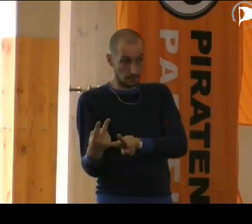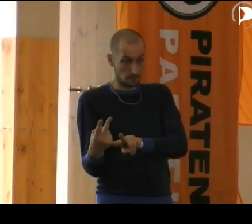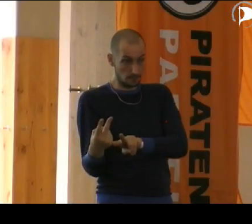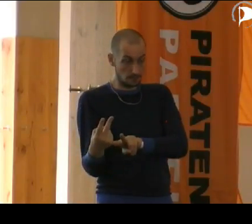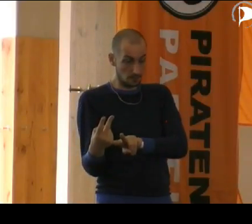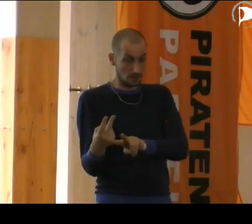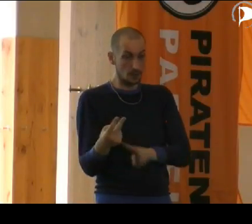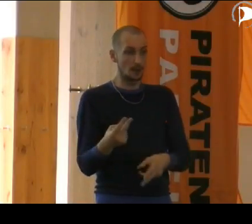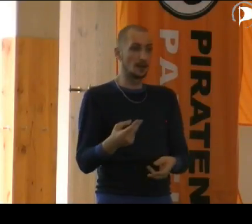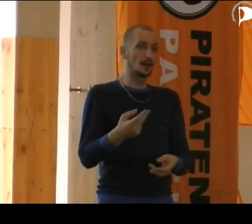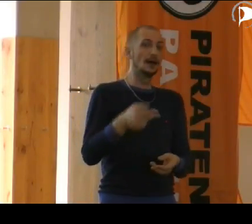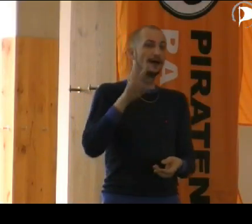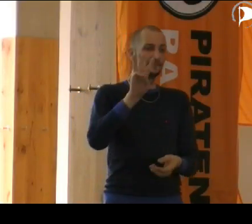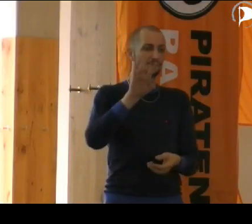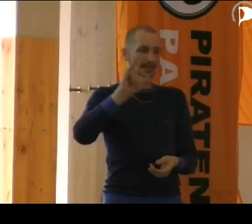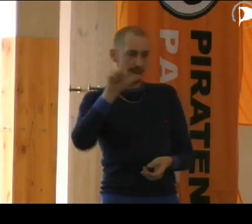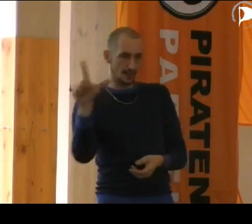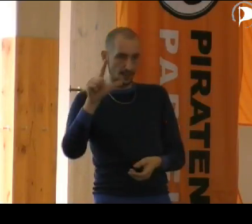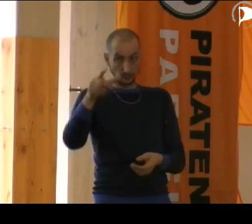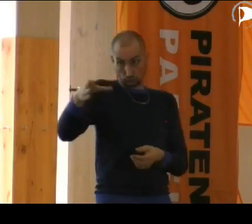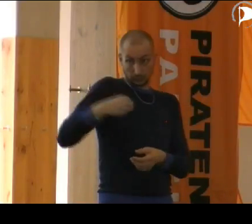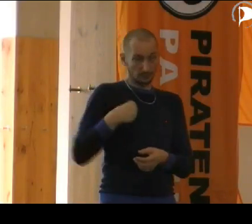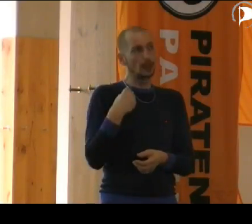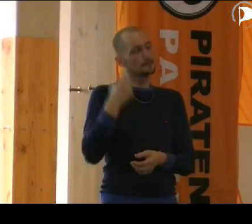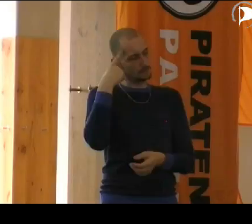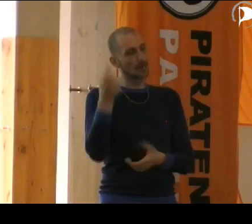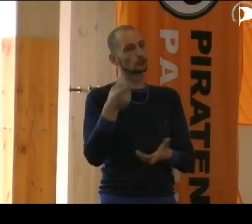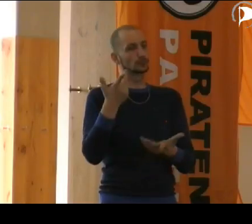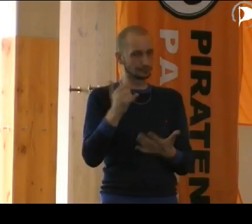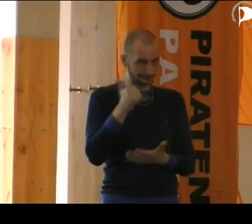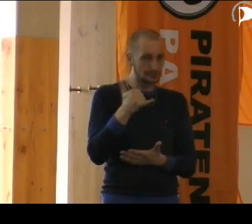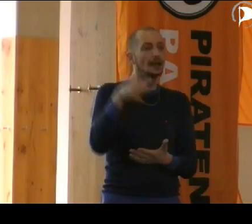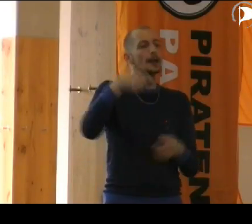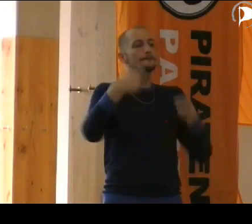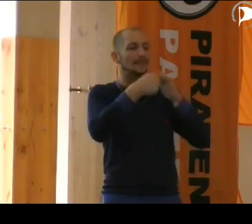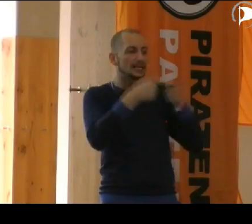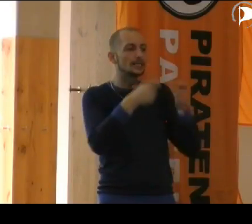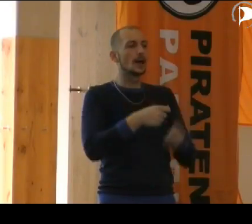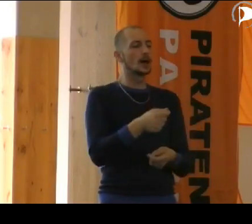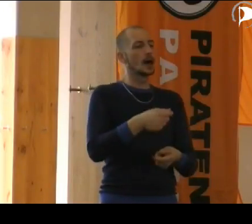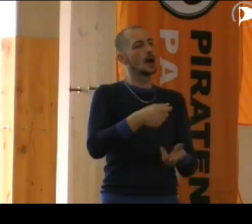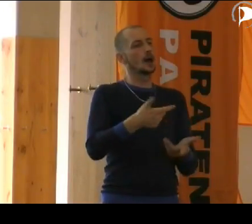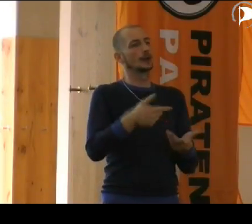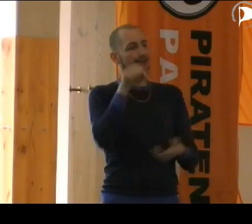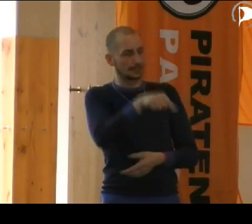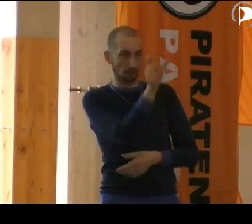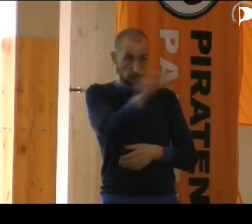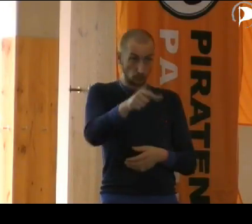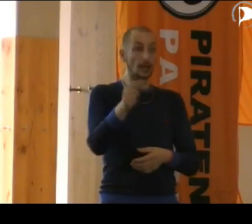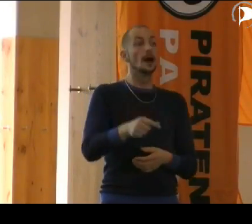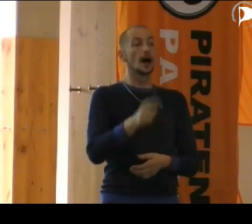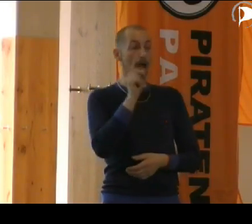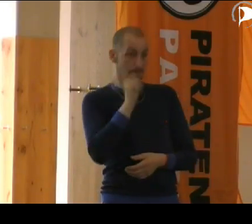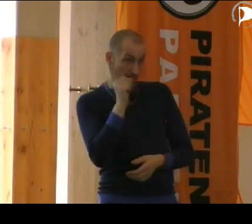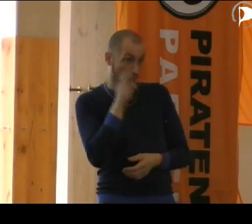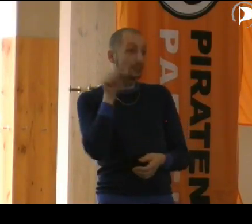wenn du nicht sind uns dahin war einig wir werden diese mitglieder zwar mehrfach mal in bis hin zur dritten mal zu